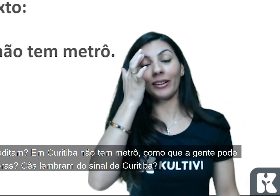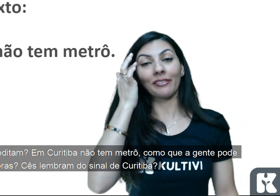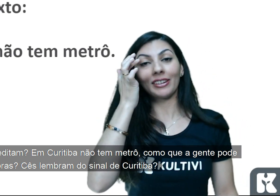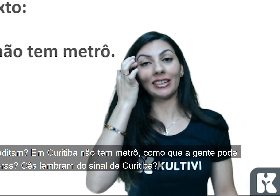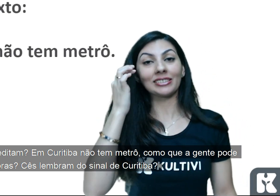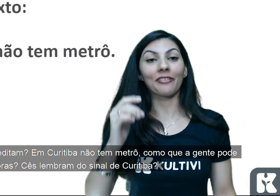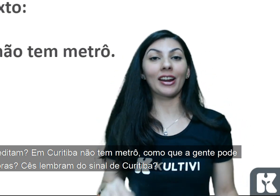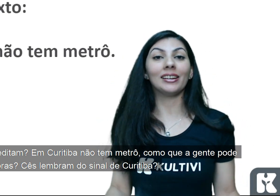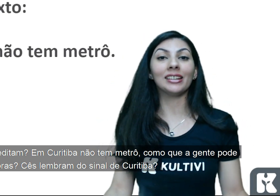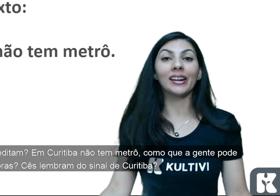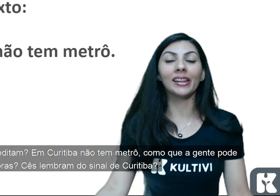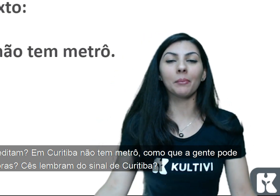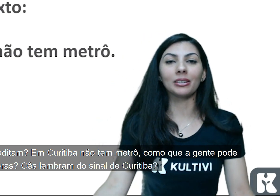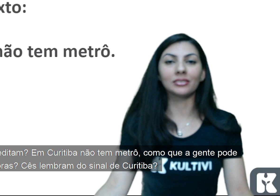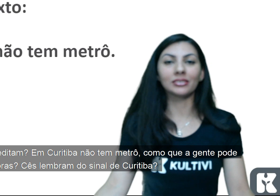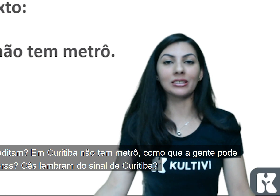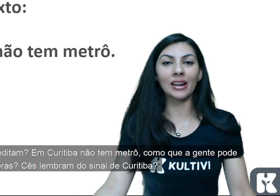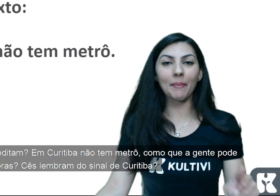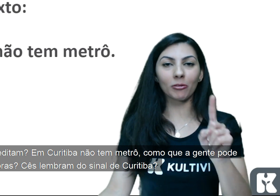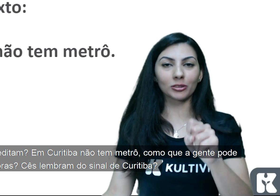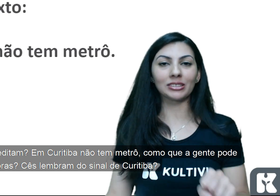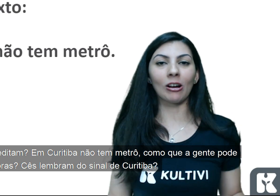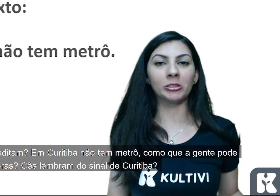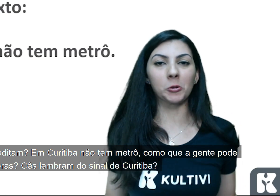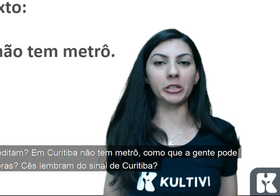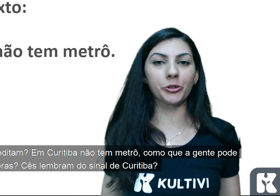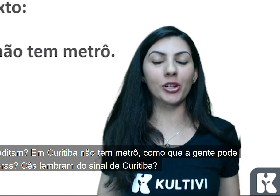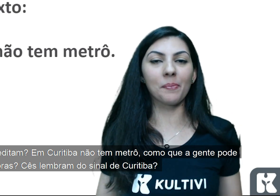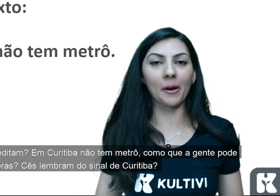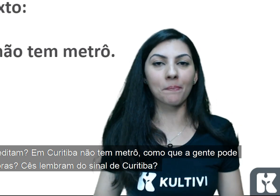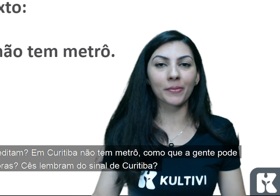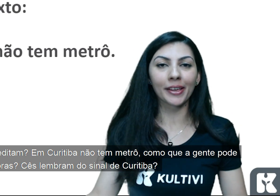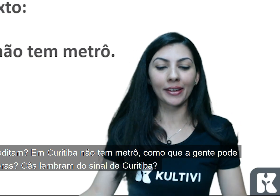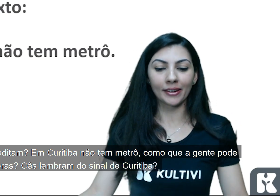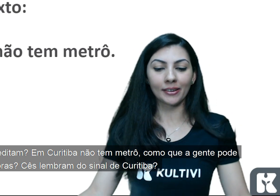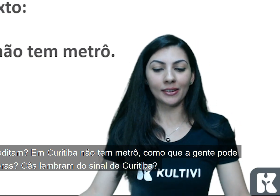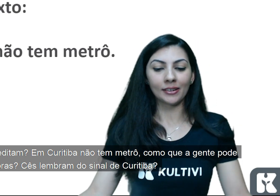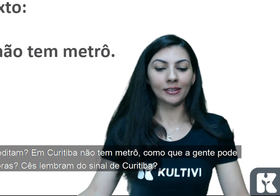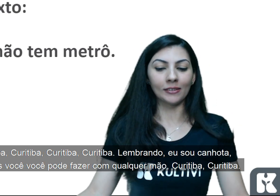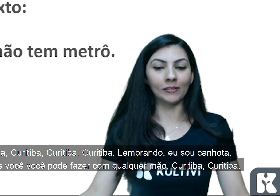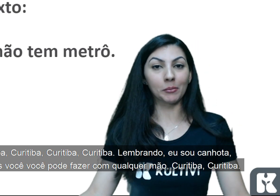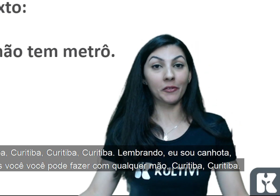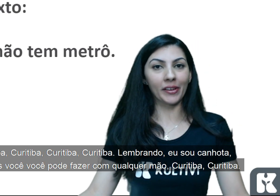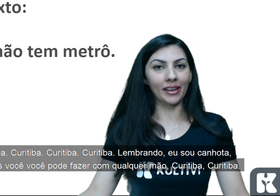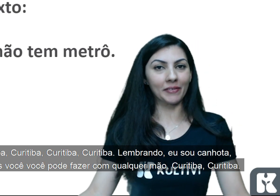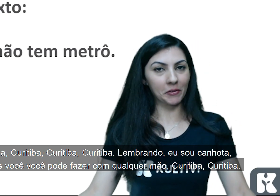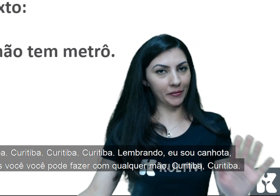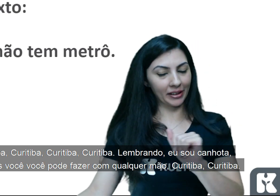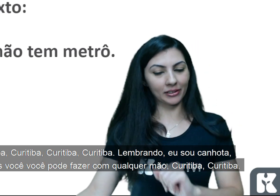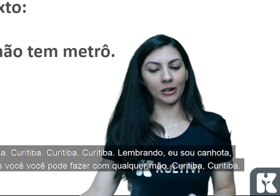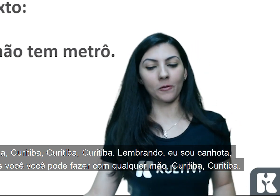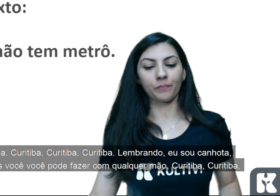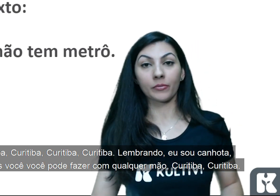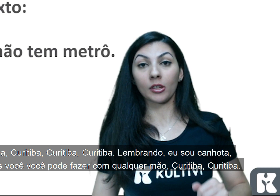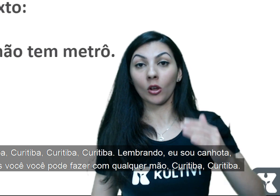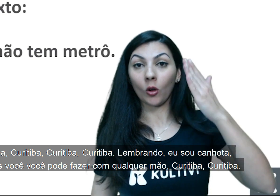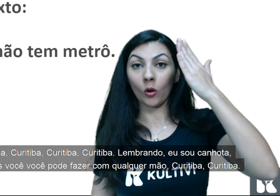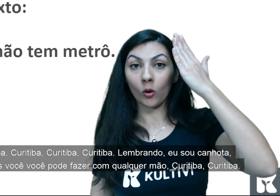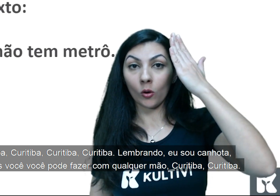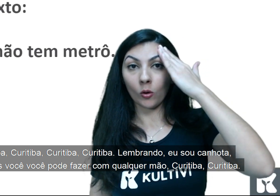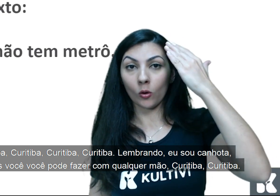gente pode fazer essa frase em Libra? Vocês lembram do sinal de Curitiba? Vamos ver. Vamos ver, então.